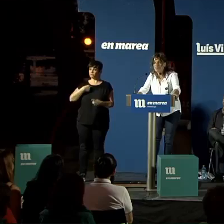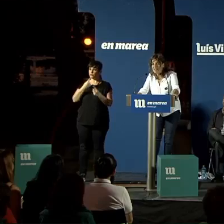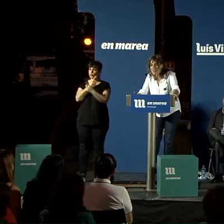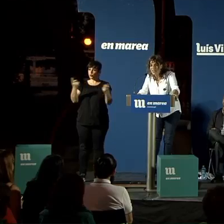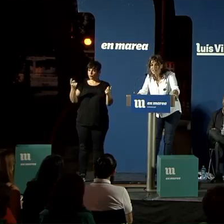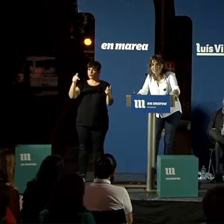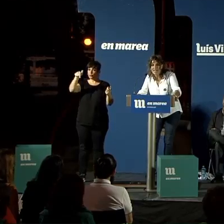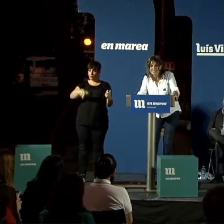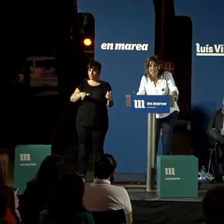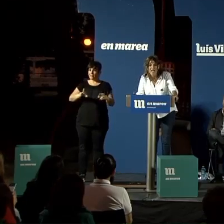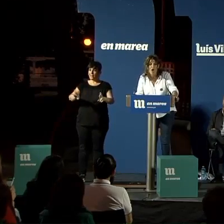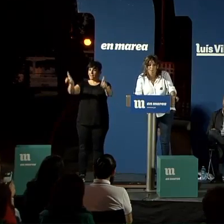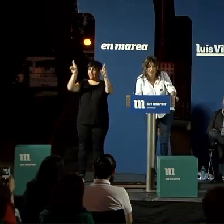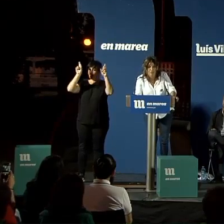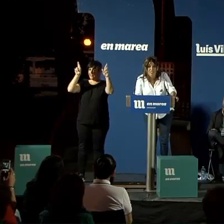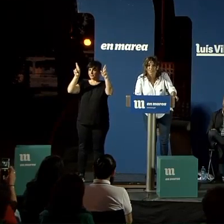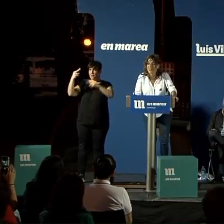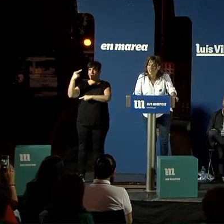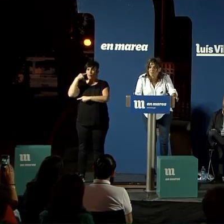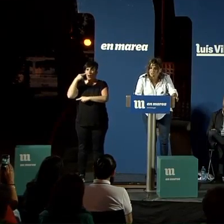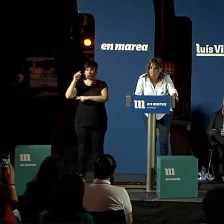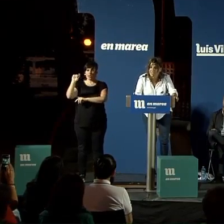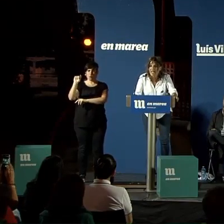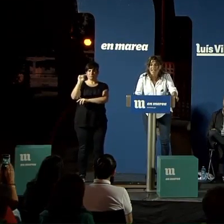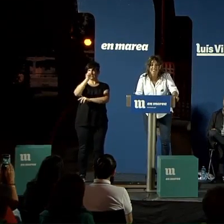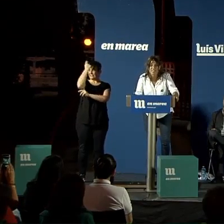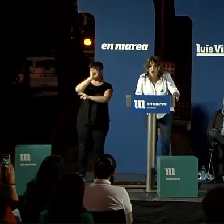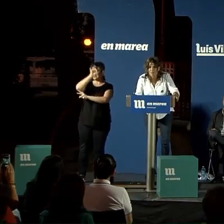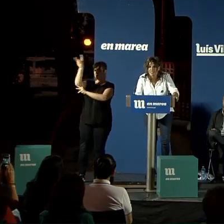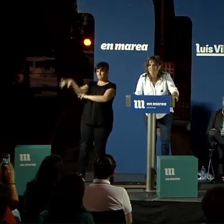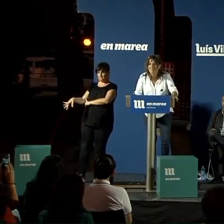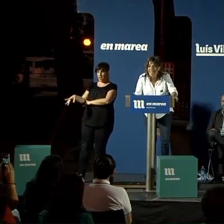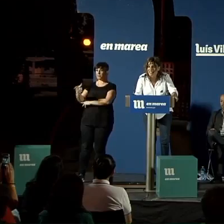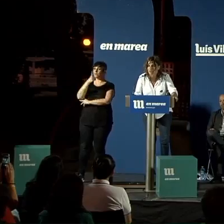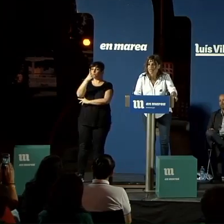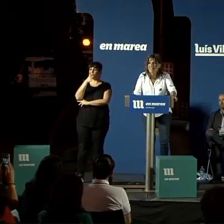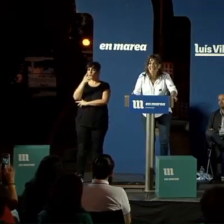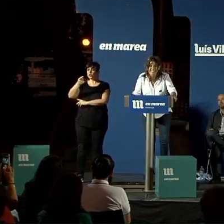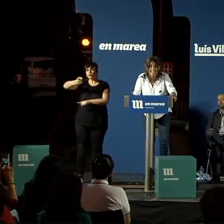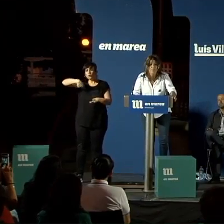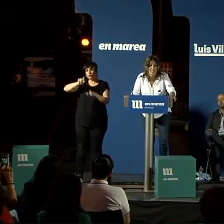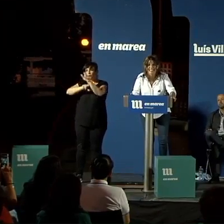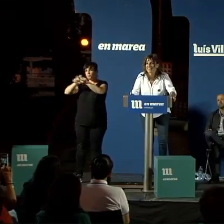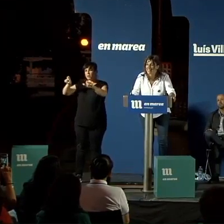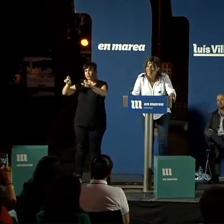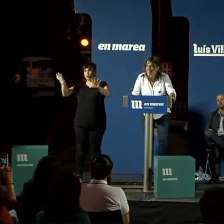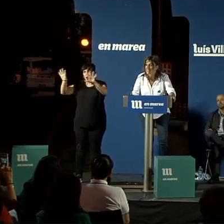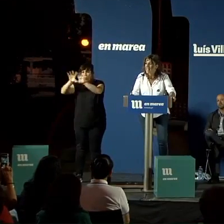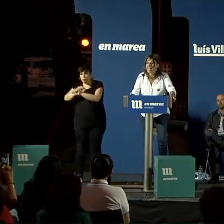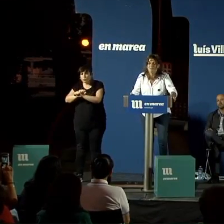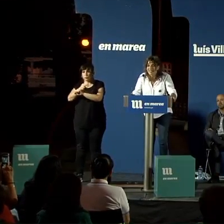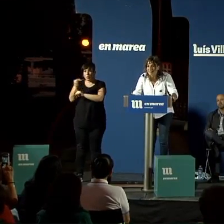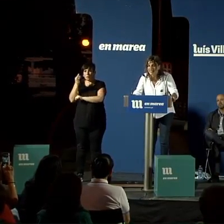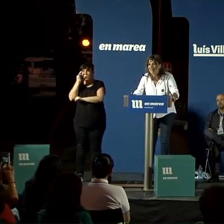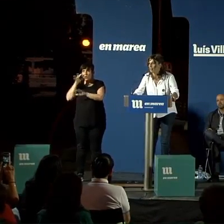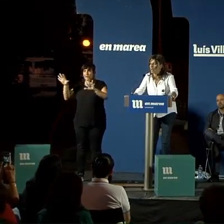a esperanza gaña o medo. Decímoslles a eses homes negros e a esas mulleres negras